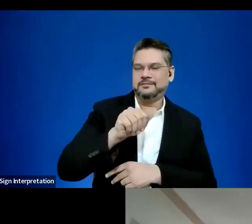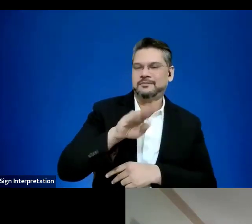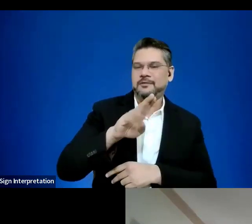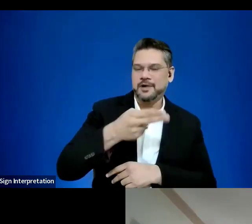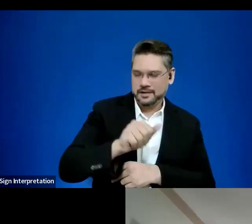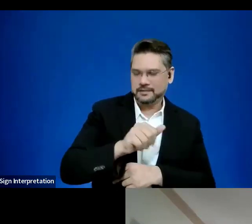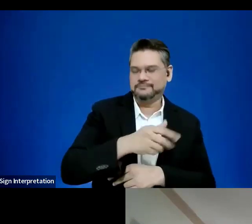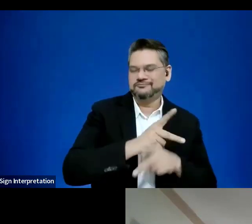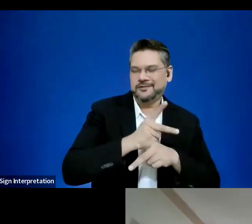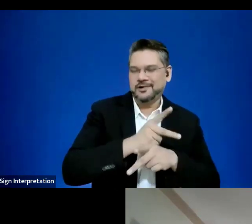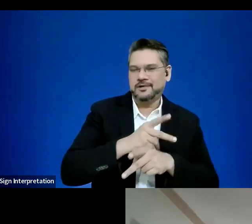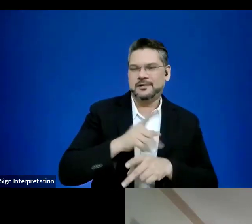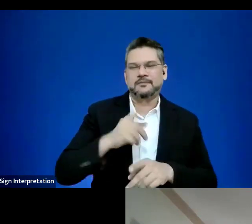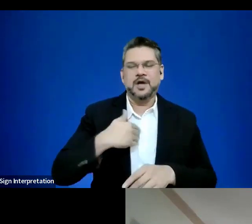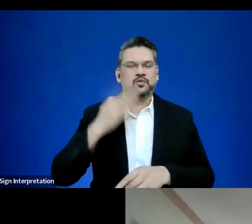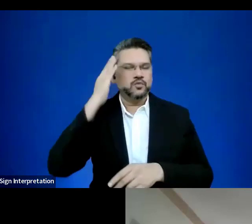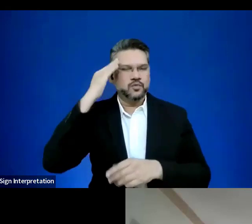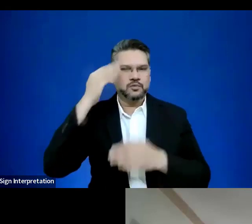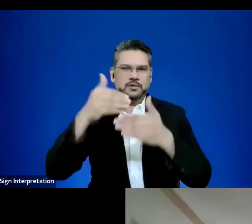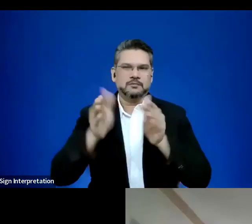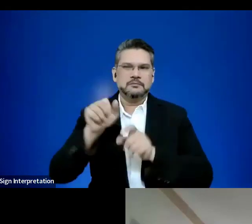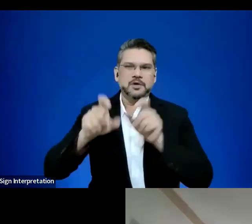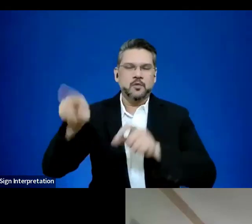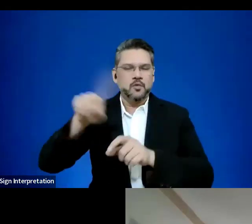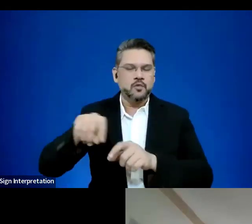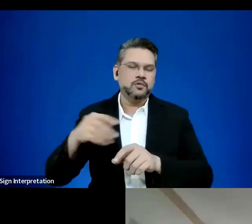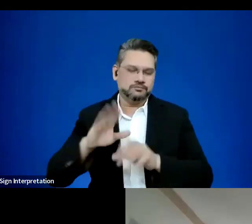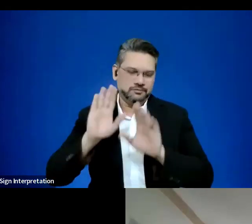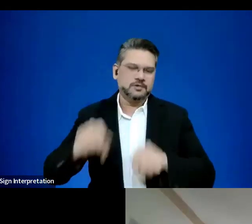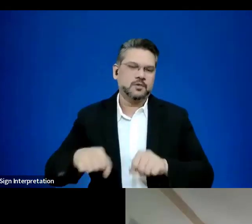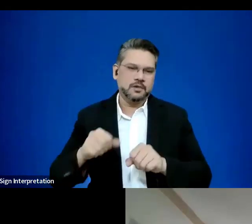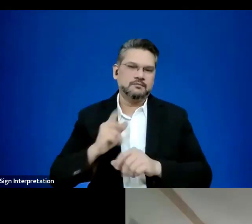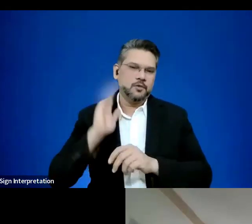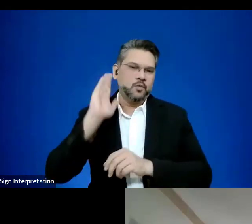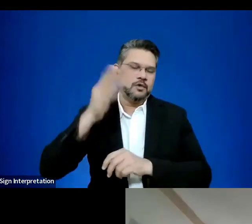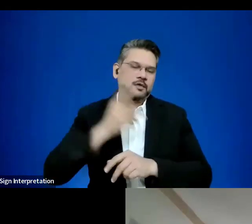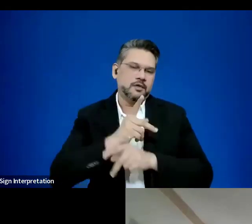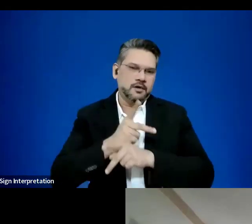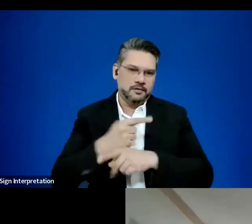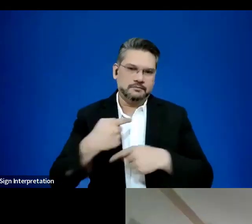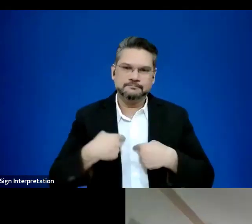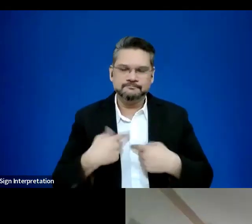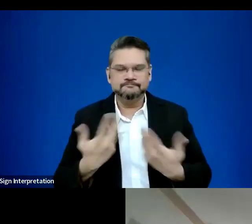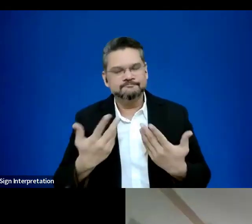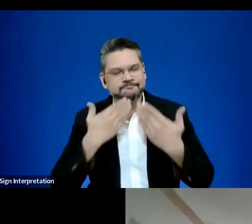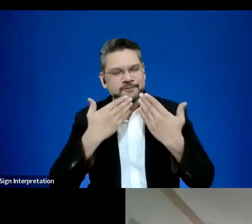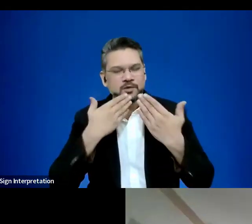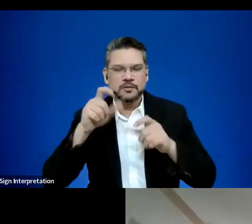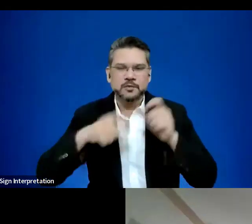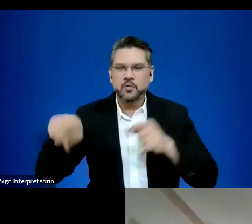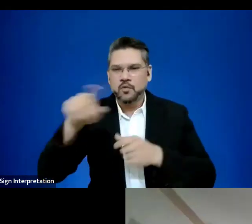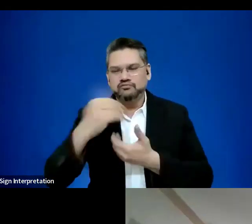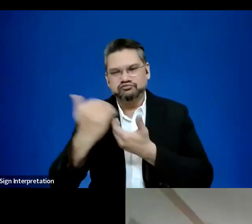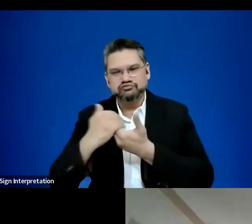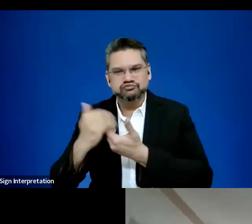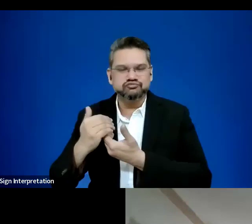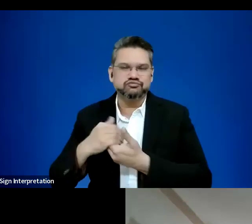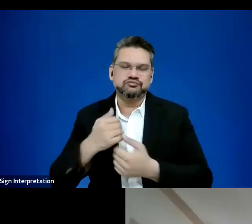我相信我们这个社群呢，我相信我的妈妈在天上呢会照顾我